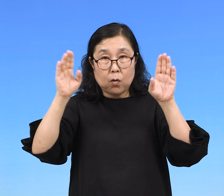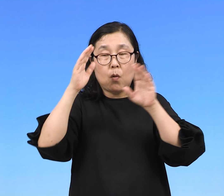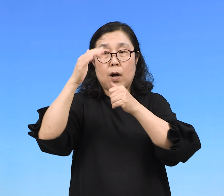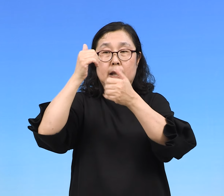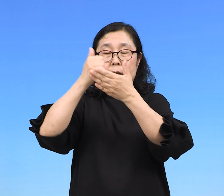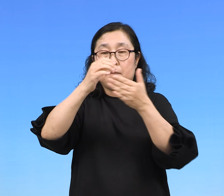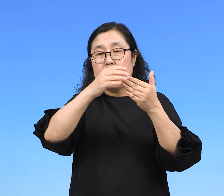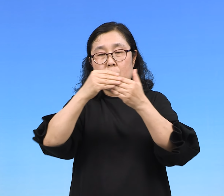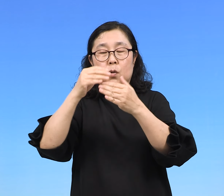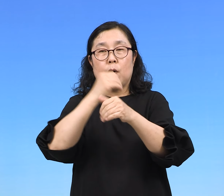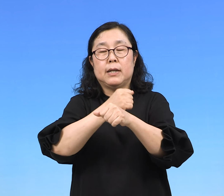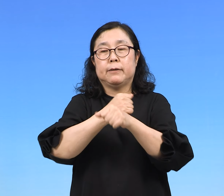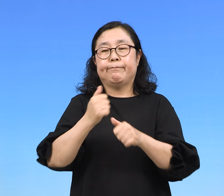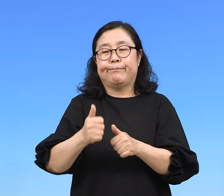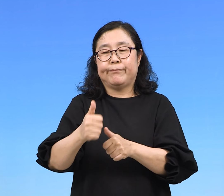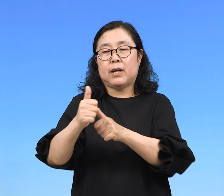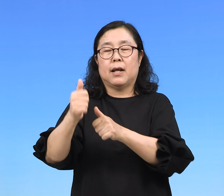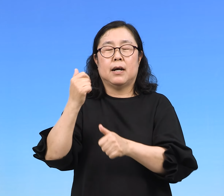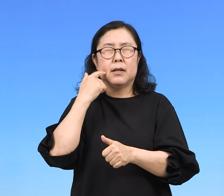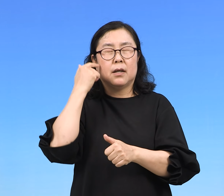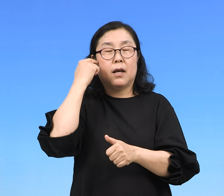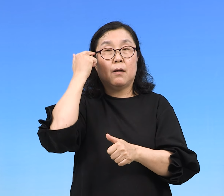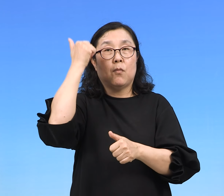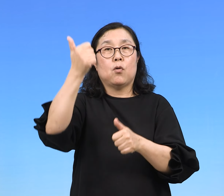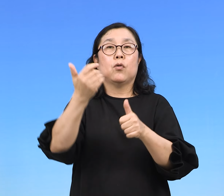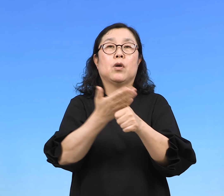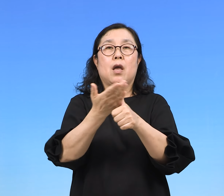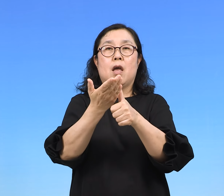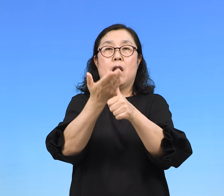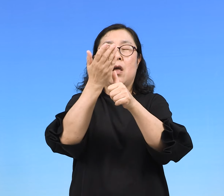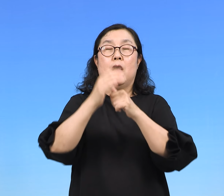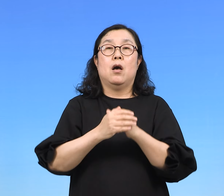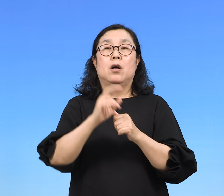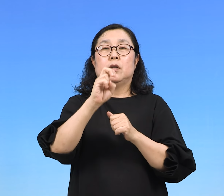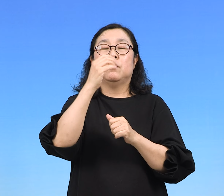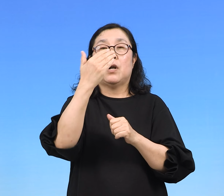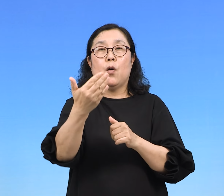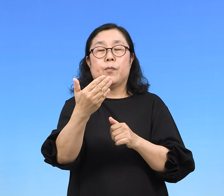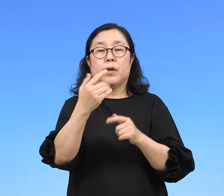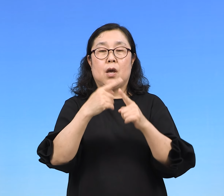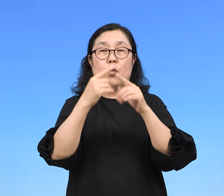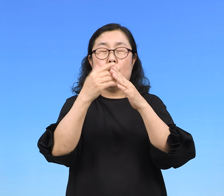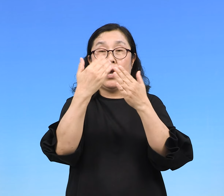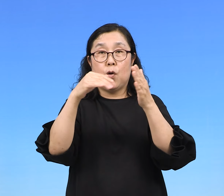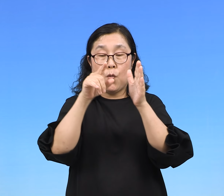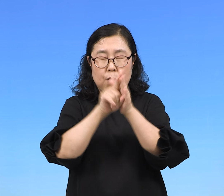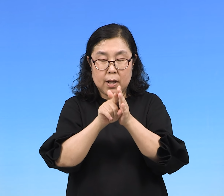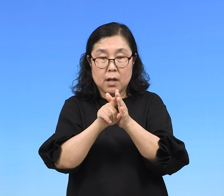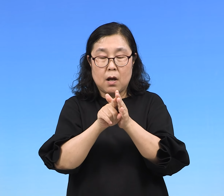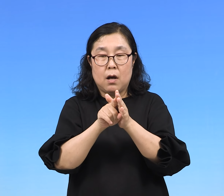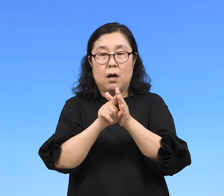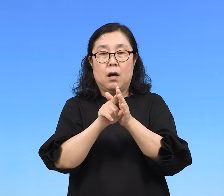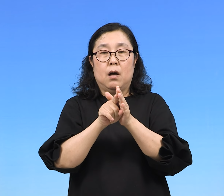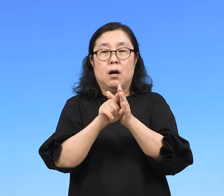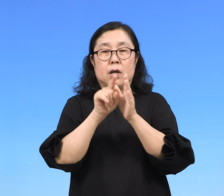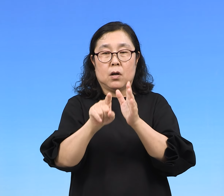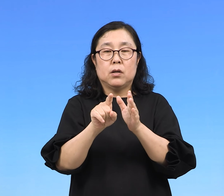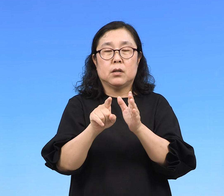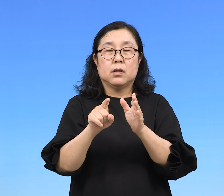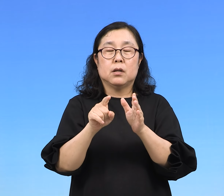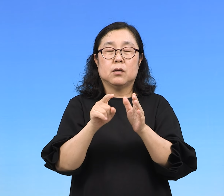그분의 인도하심을 따라가는 게 목회더라고요. 이제 29교회를 위하여 이거 하나님께 구하며 기도해야 됩니다. 결론을